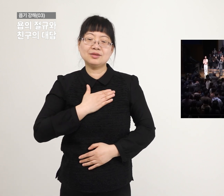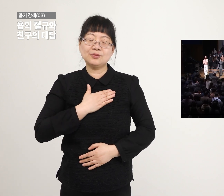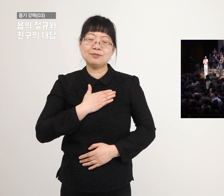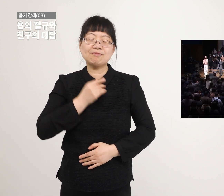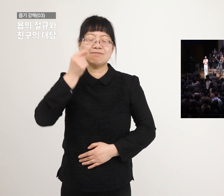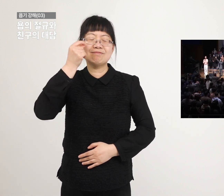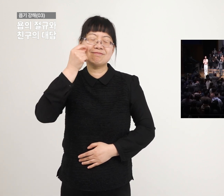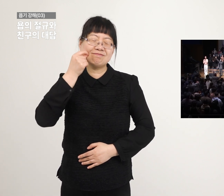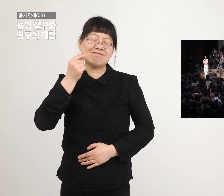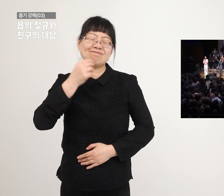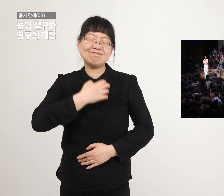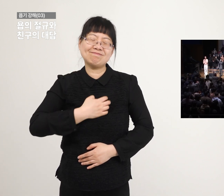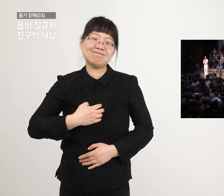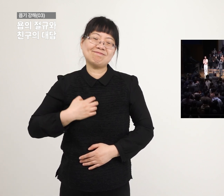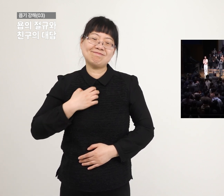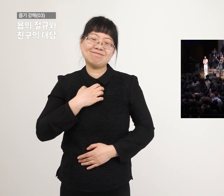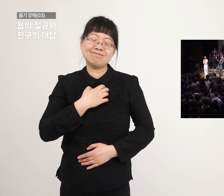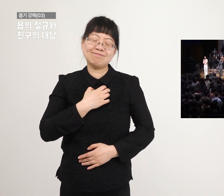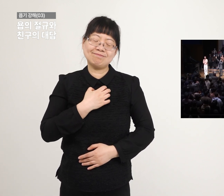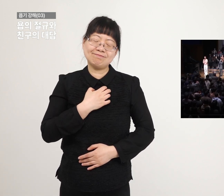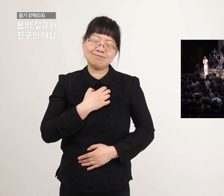나의 눈물을